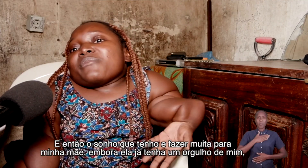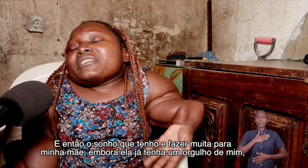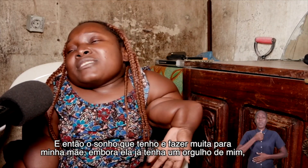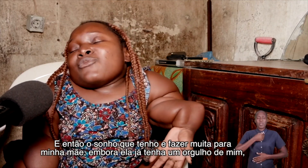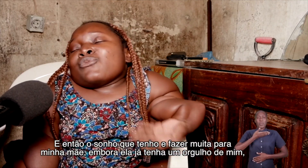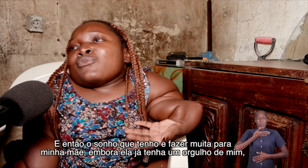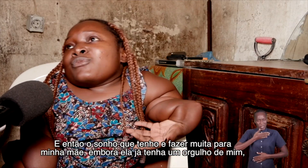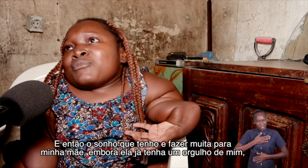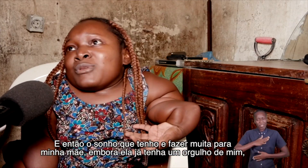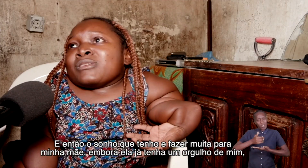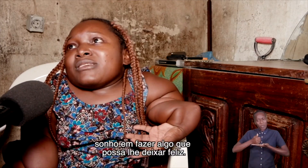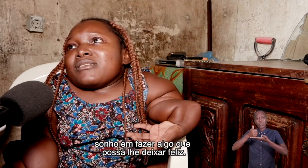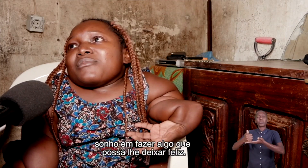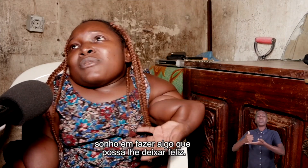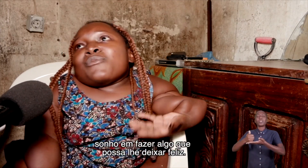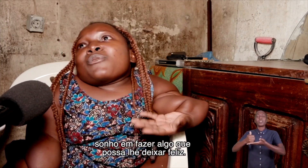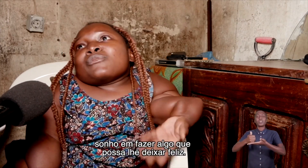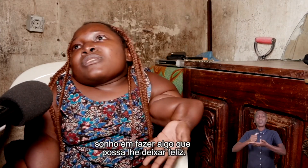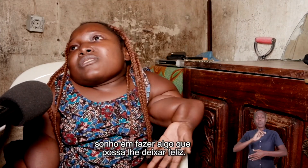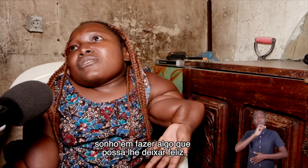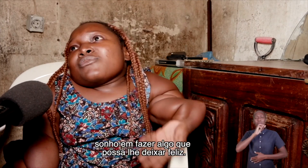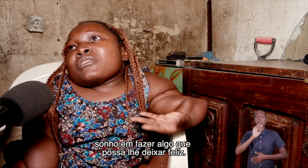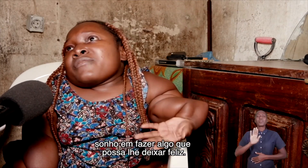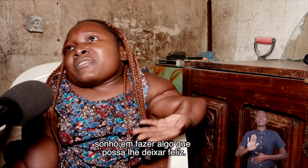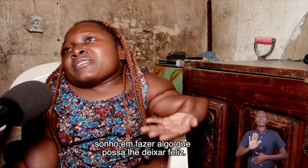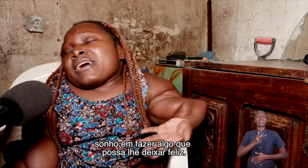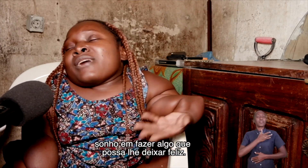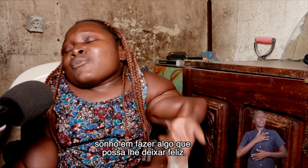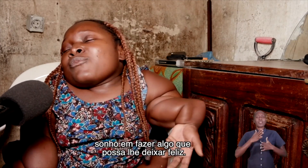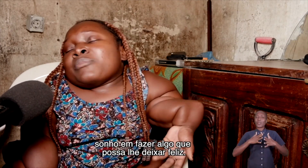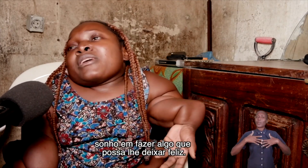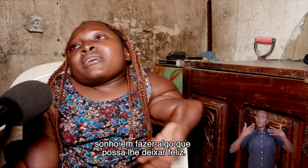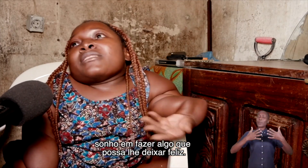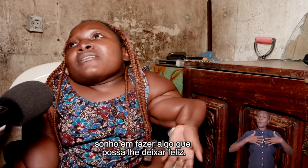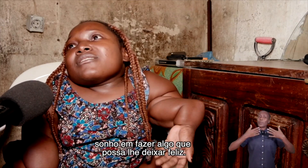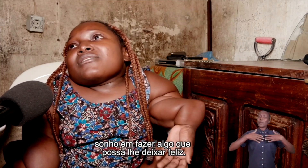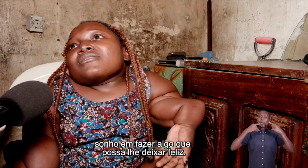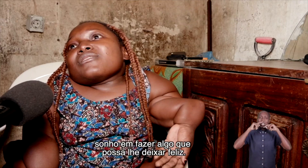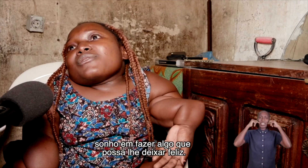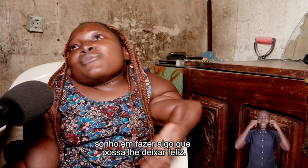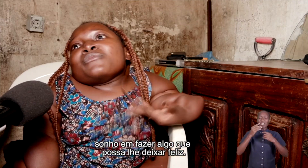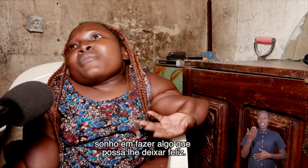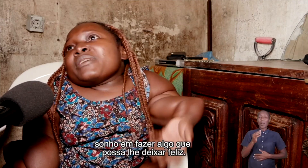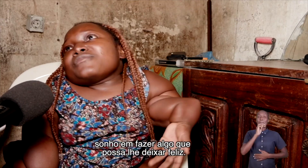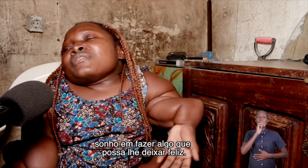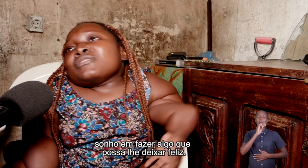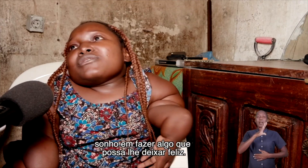minha mãe já tem orgulho também. Mas é uma coisa que eu quero fazer algo pra ela, pra eu lhe ver mais feliz.